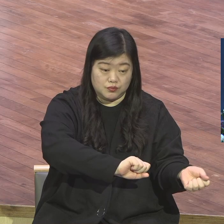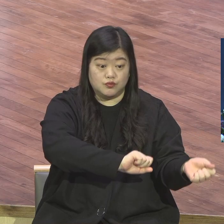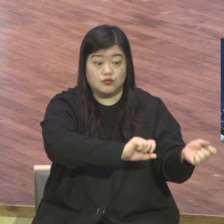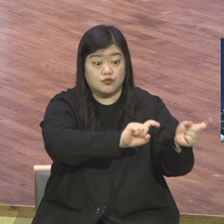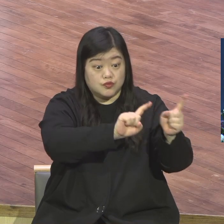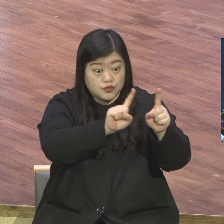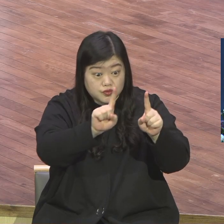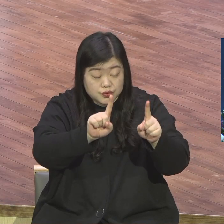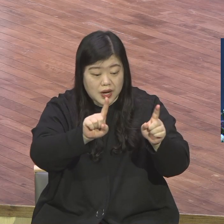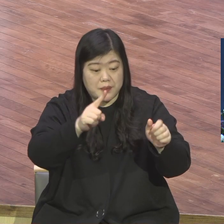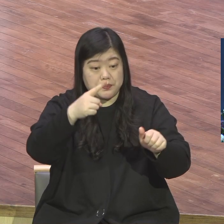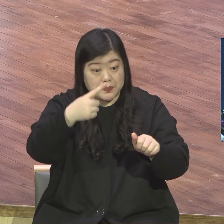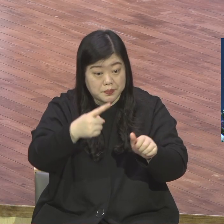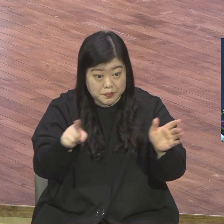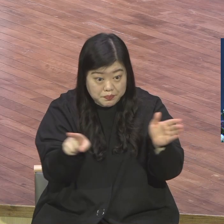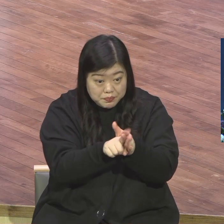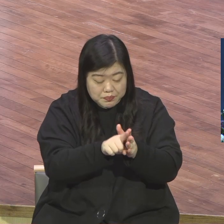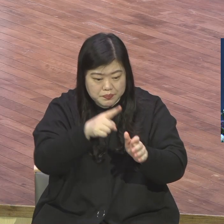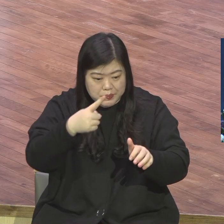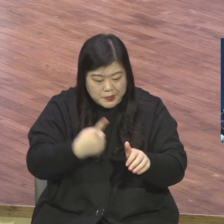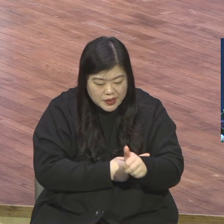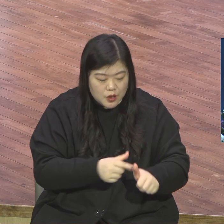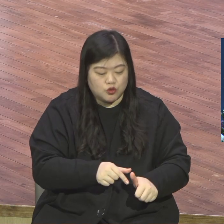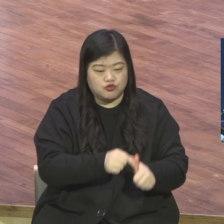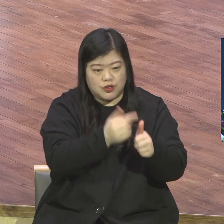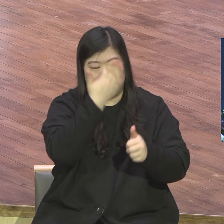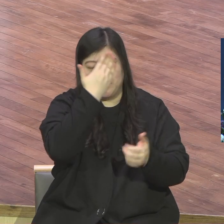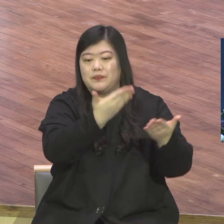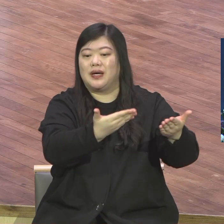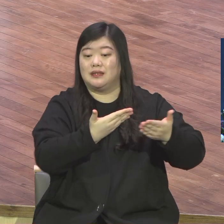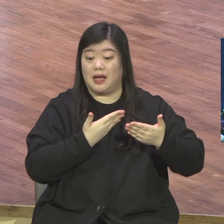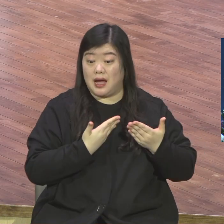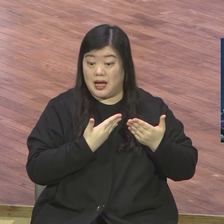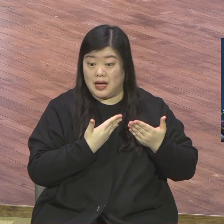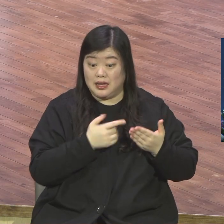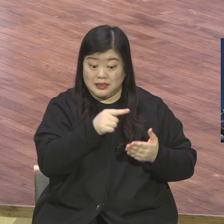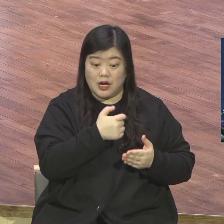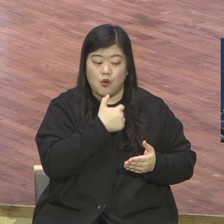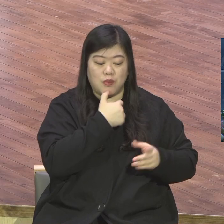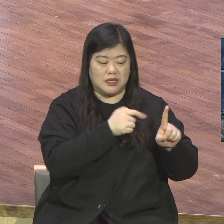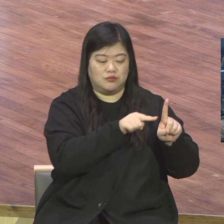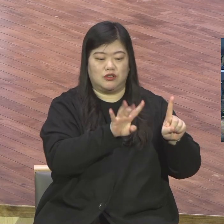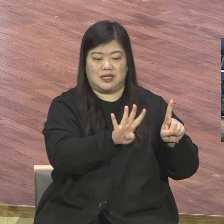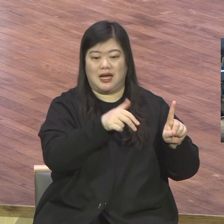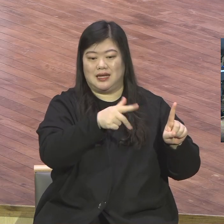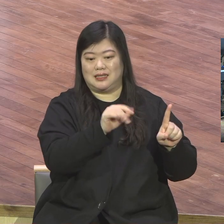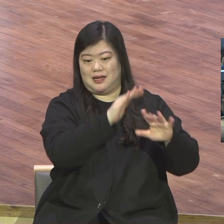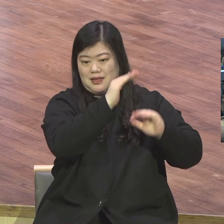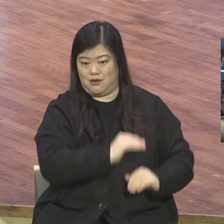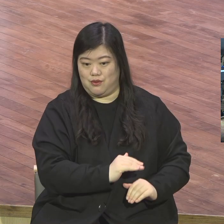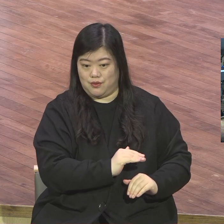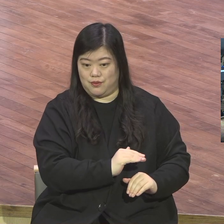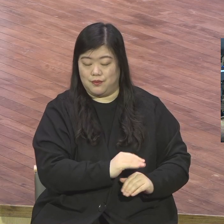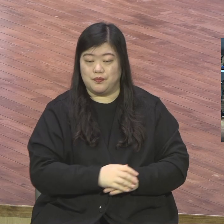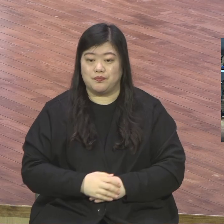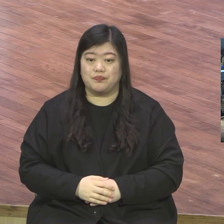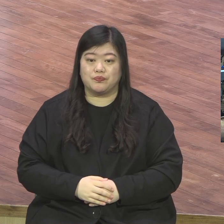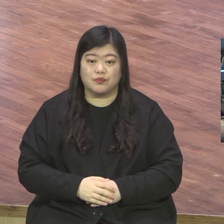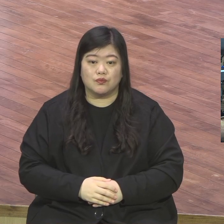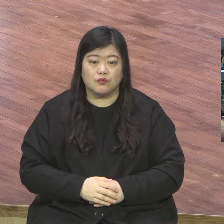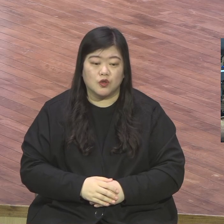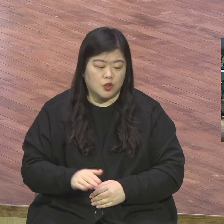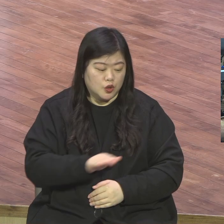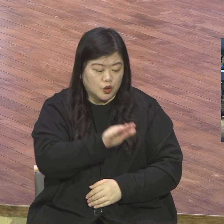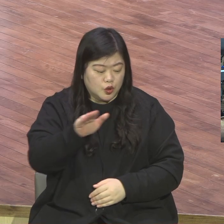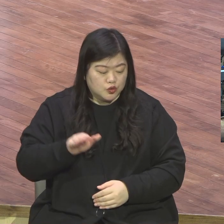자 본문 직전 말씀인 로마서 4장 25절에 이 사실을 밝히고 있지요. 우리는 우리가 범죄한 것